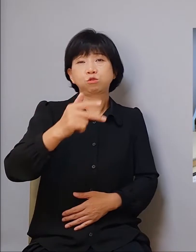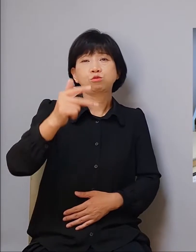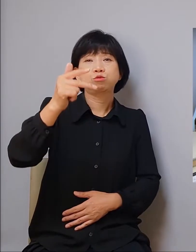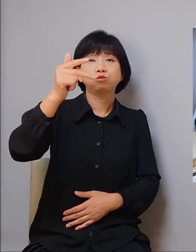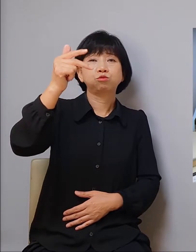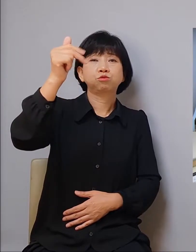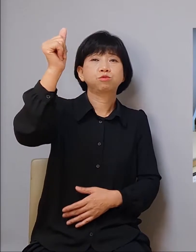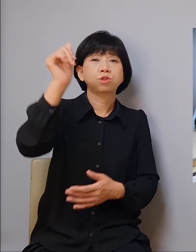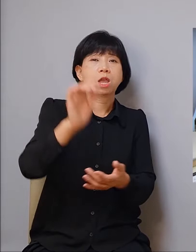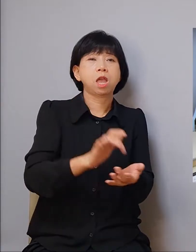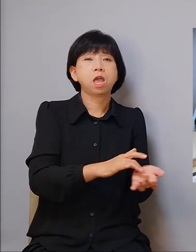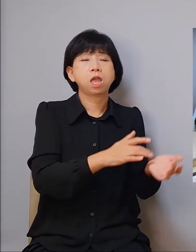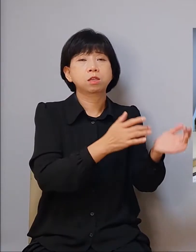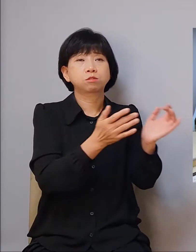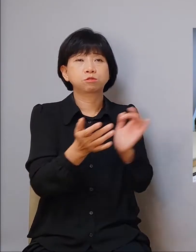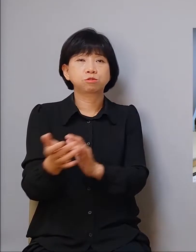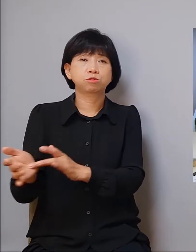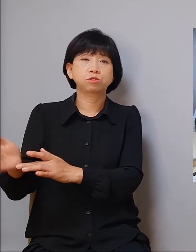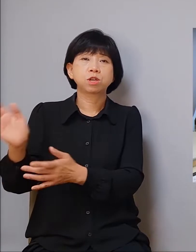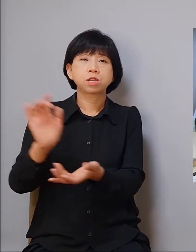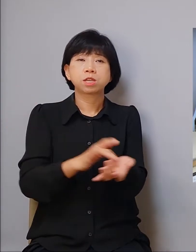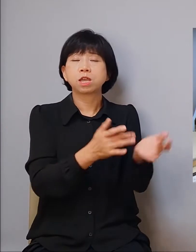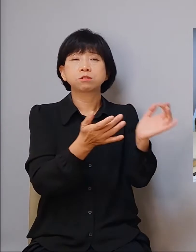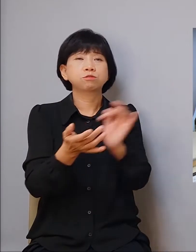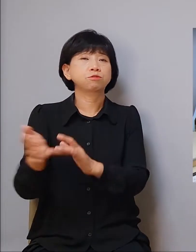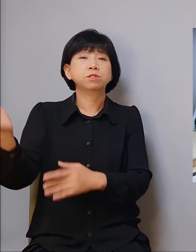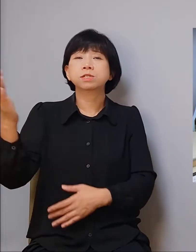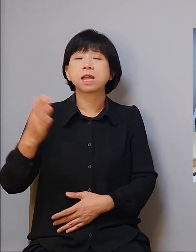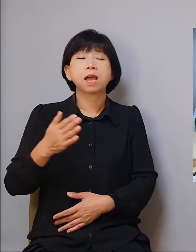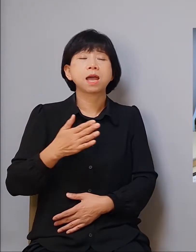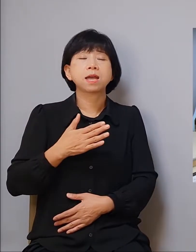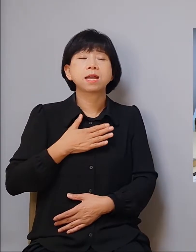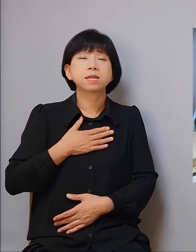주 예수 예수는